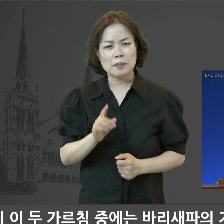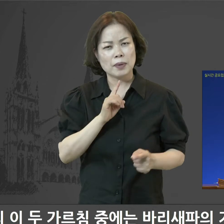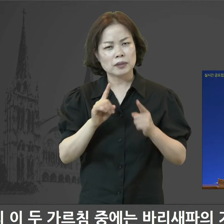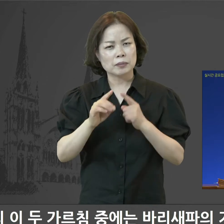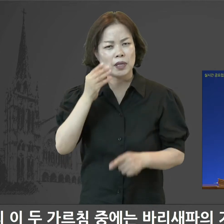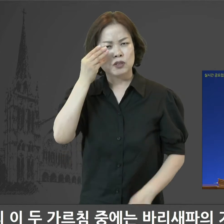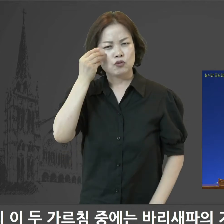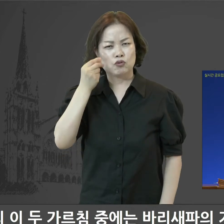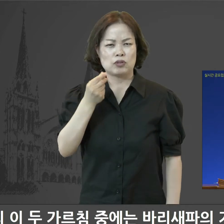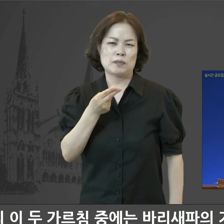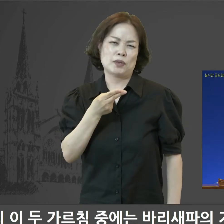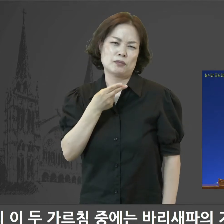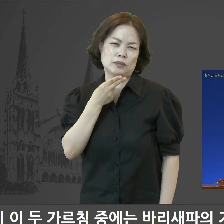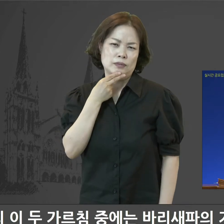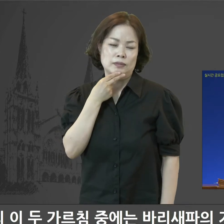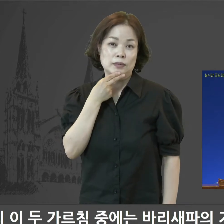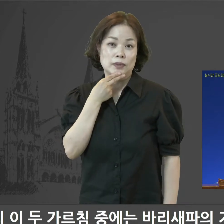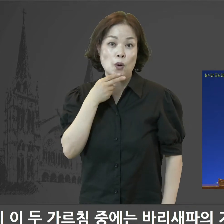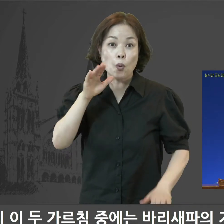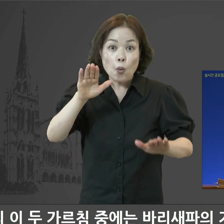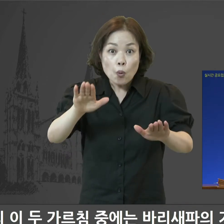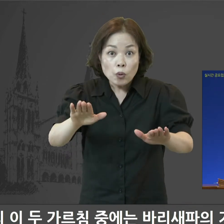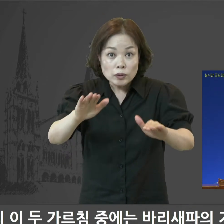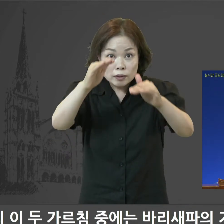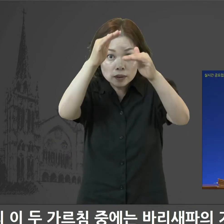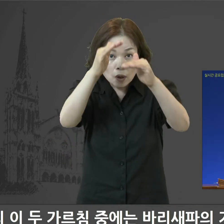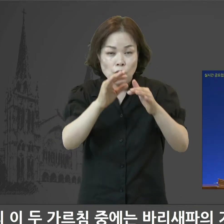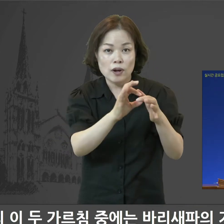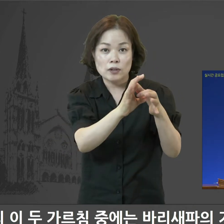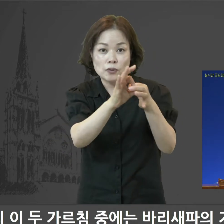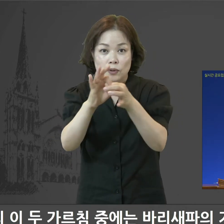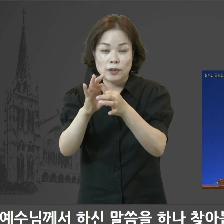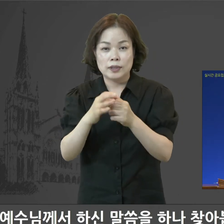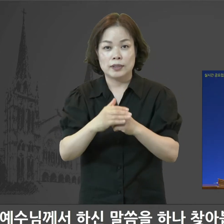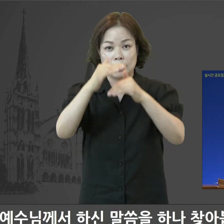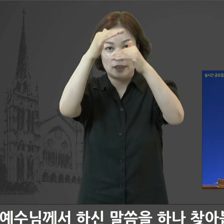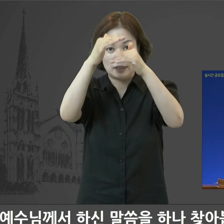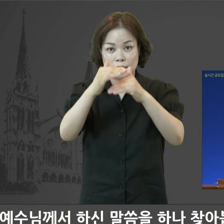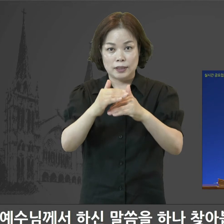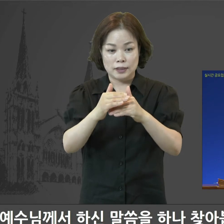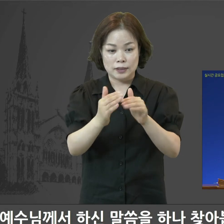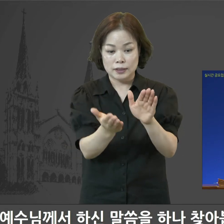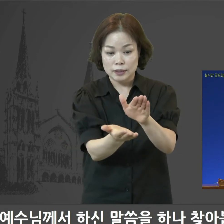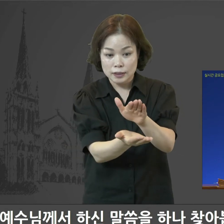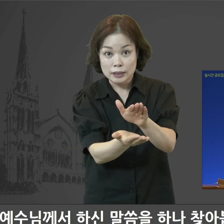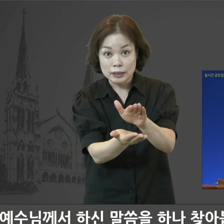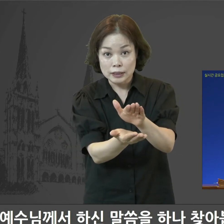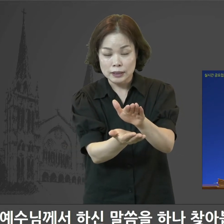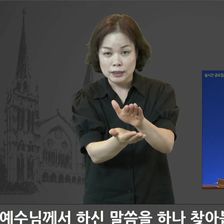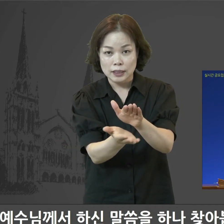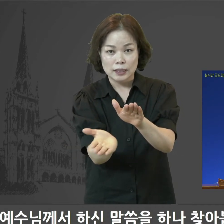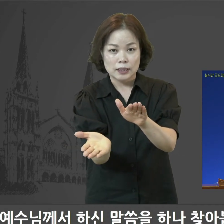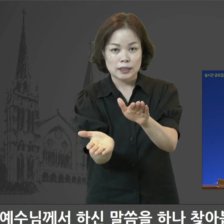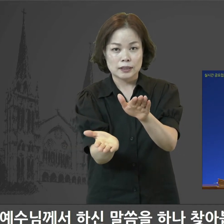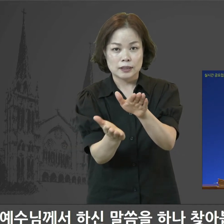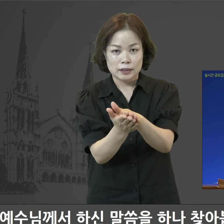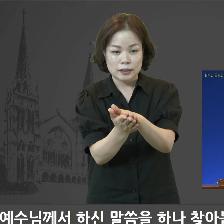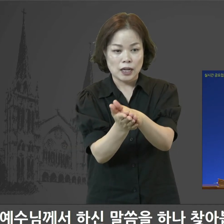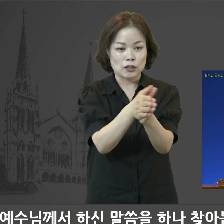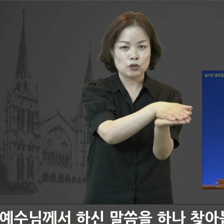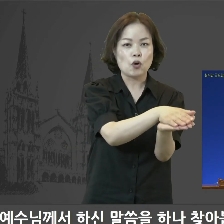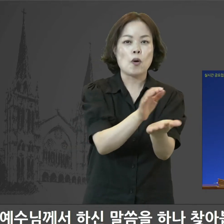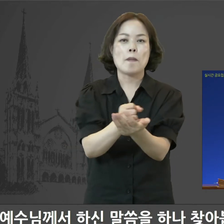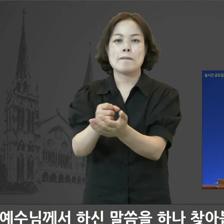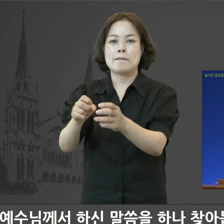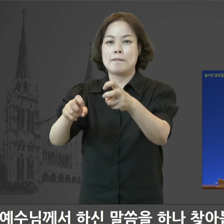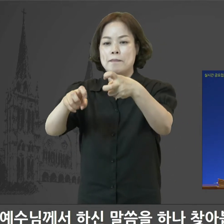그렇게 익숙하지 않을지 몰라요. 그런데 오늘 본문과 꽤 관련이 됩니다. 자, 본문을 잘 찝어두시고 마태복음으로